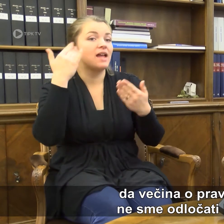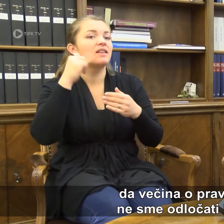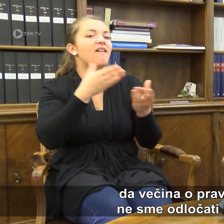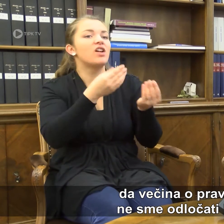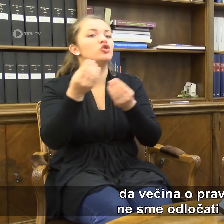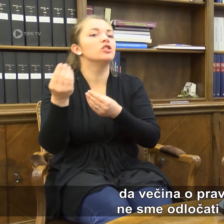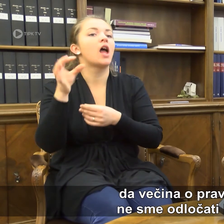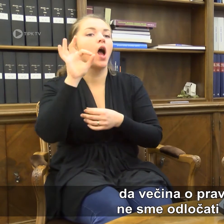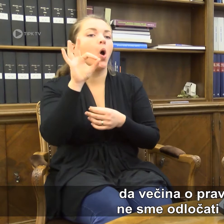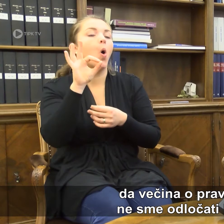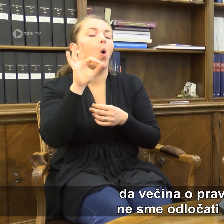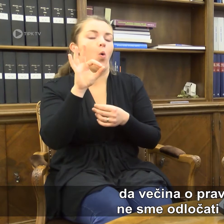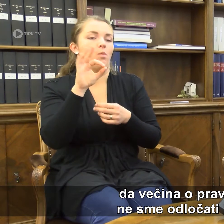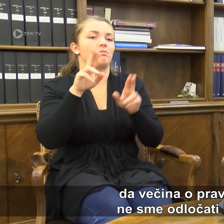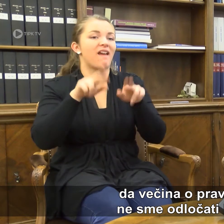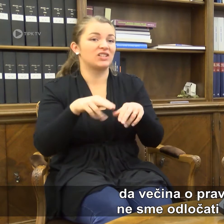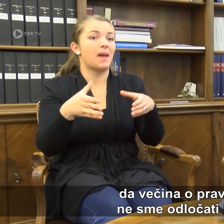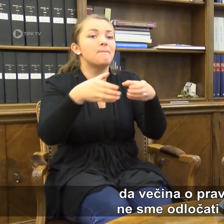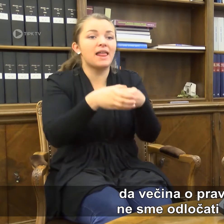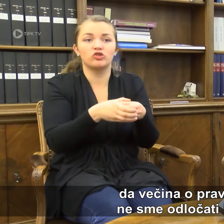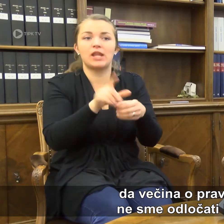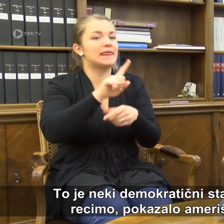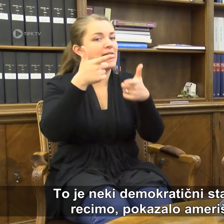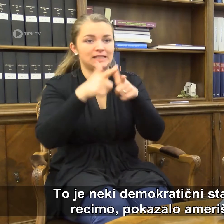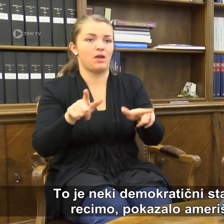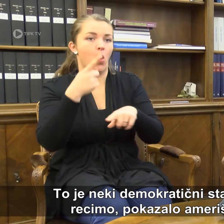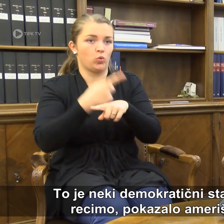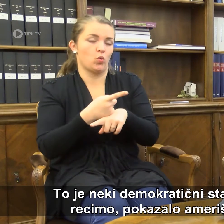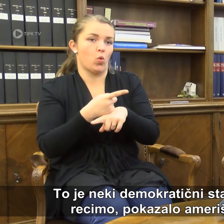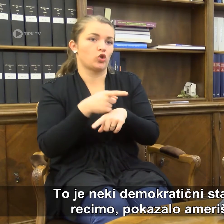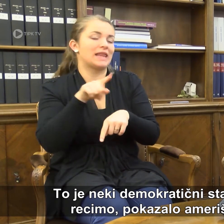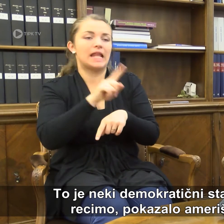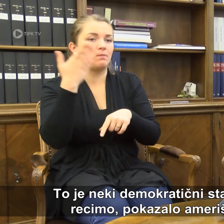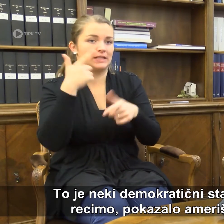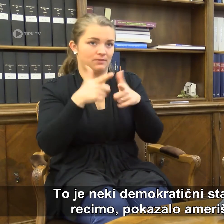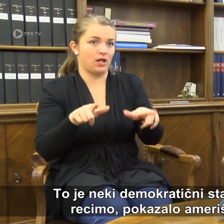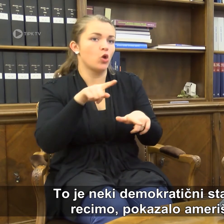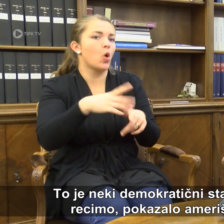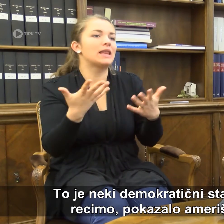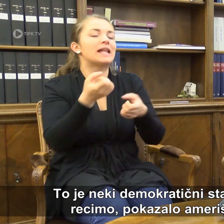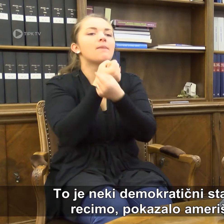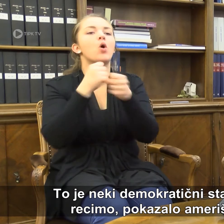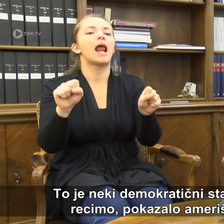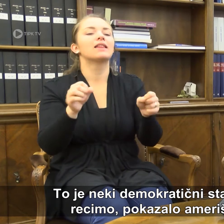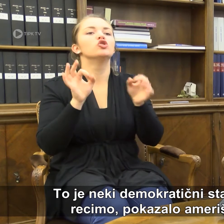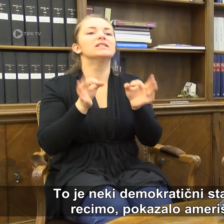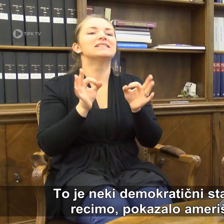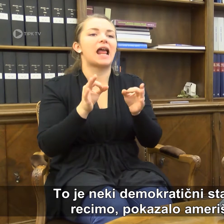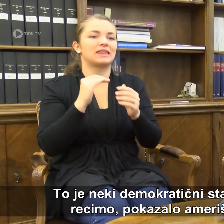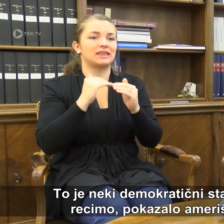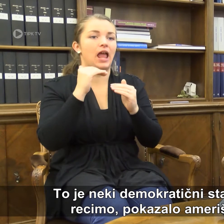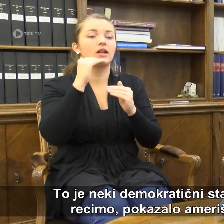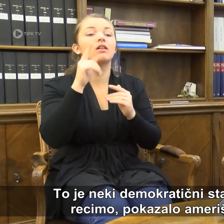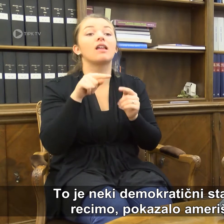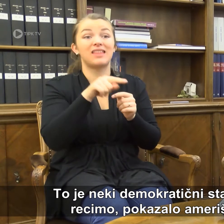o pravicah manjšine ne sme odločati in ne bi smela. To je nek demokratični standard in ta